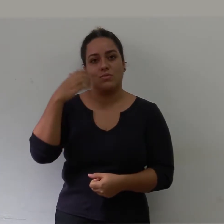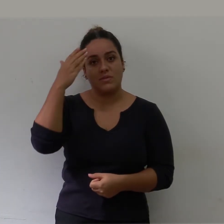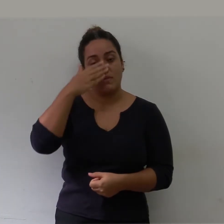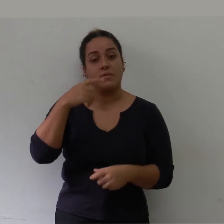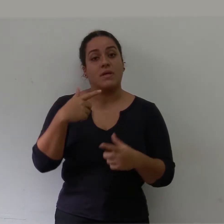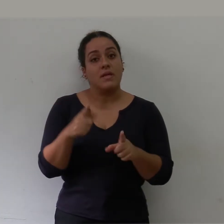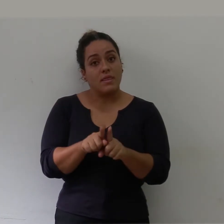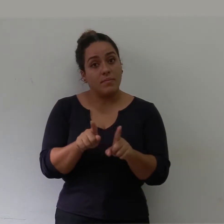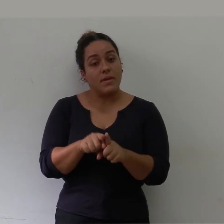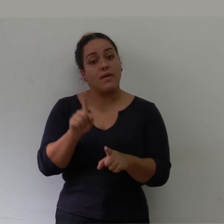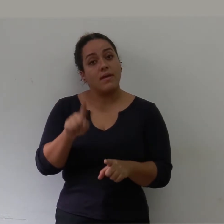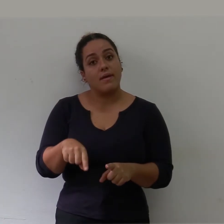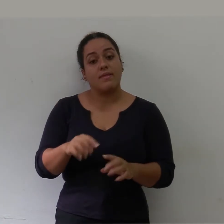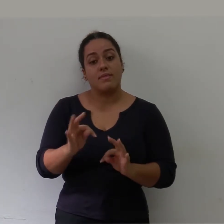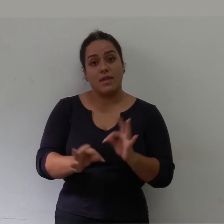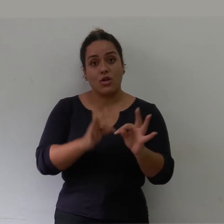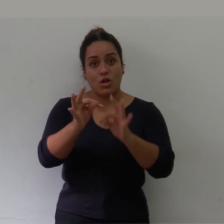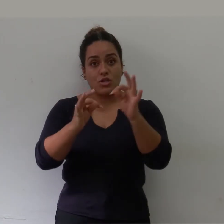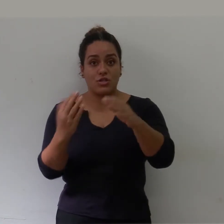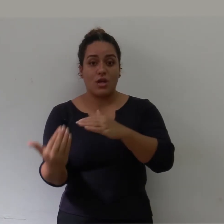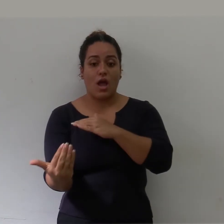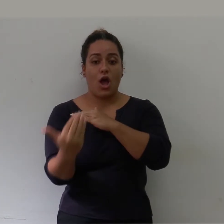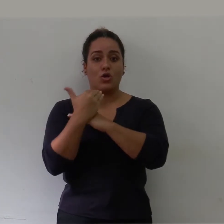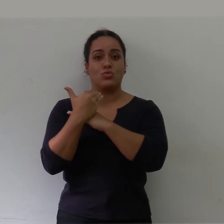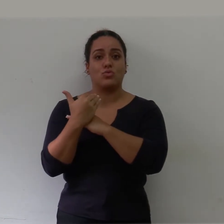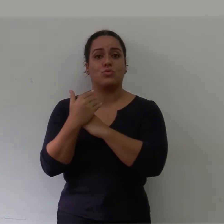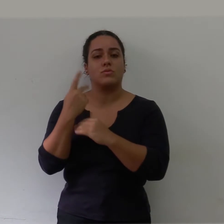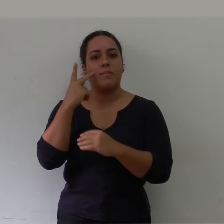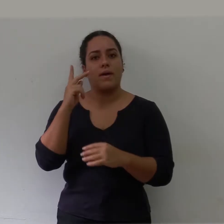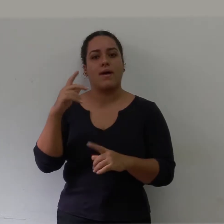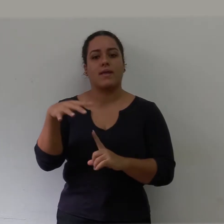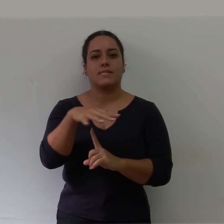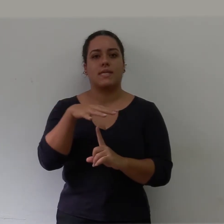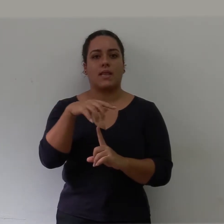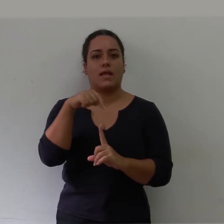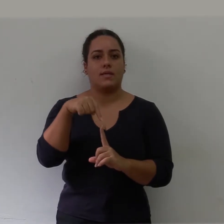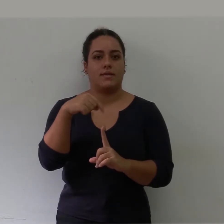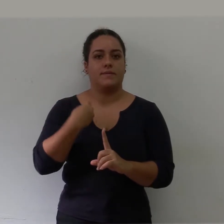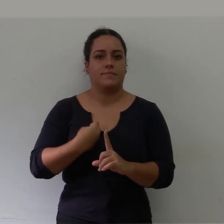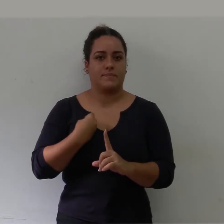a tecnologia é grande aliada na construção da cidadania.